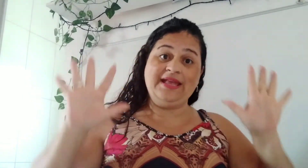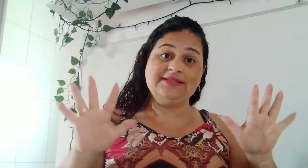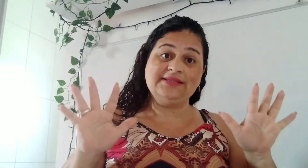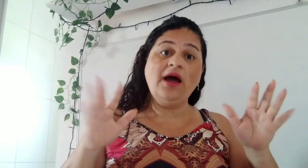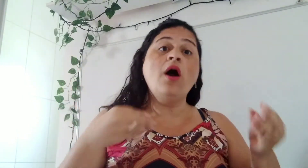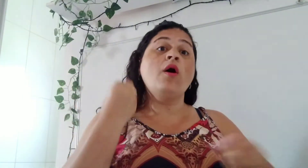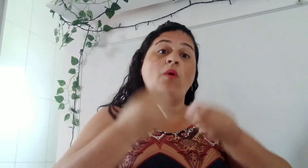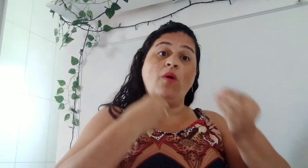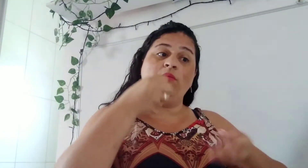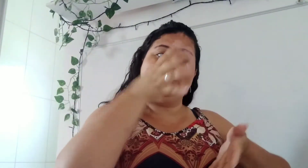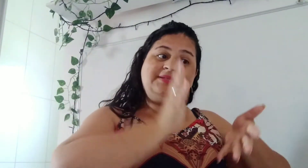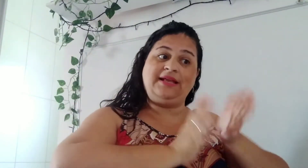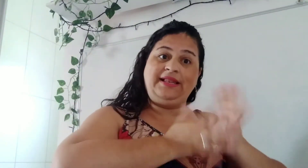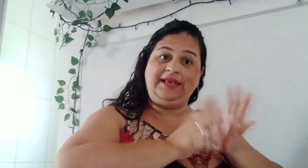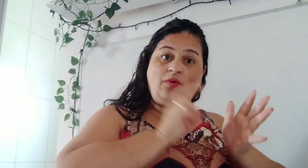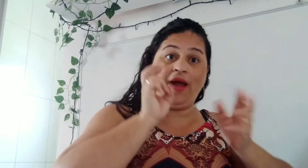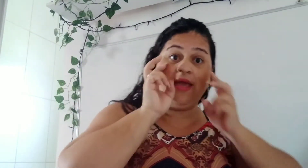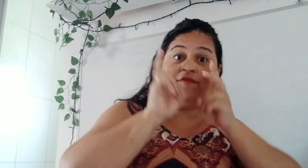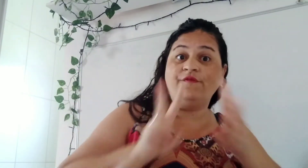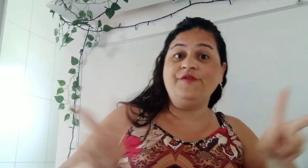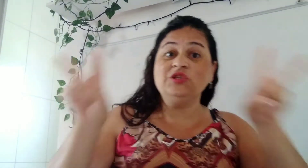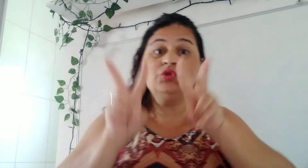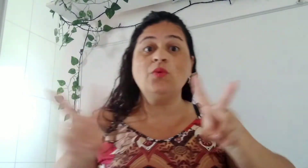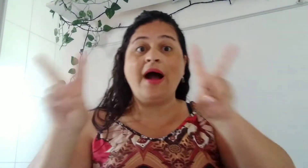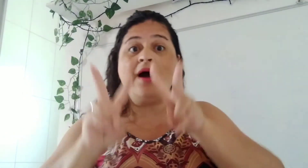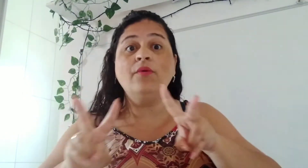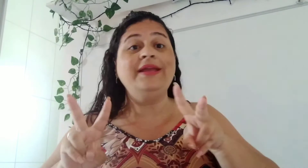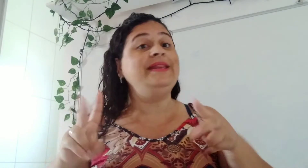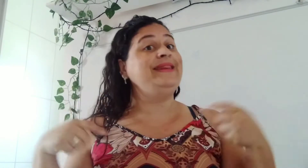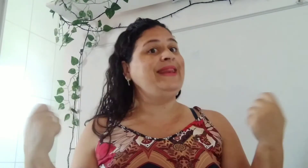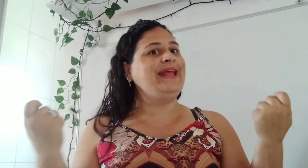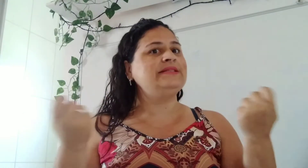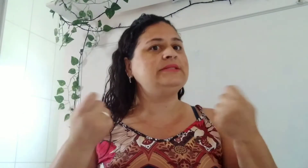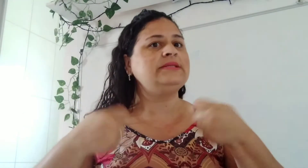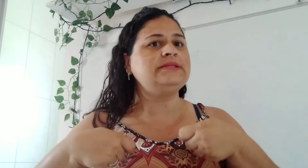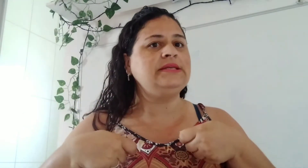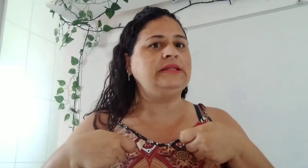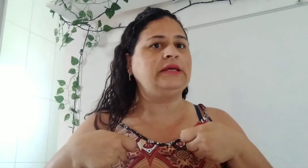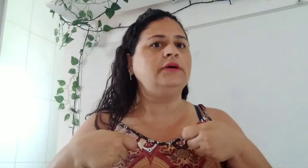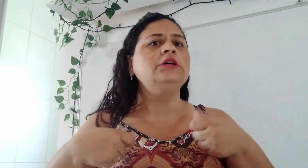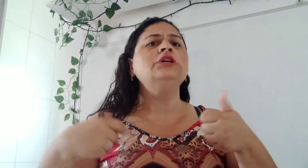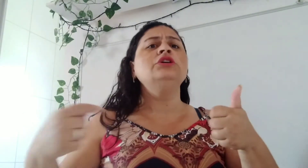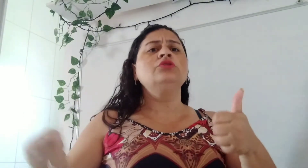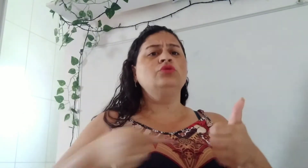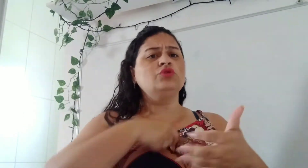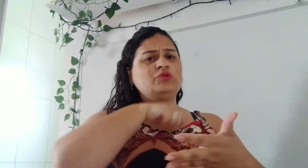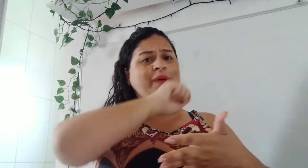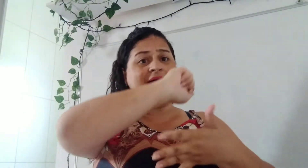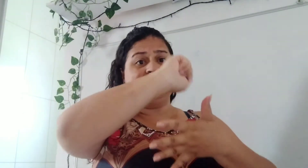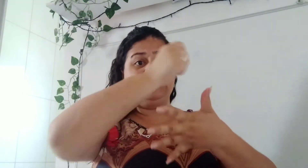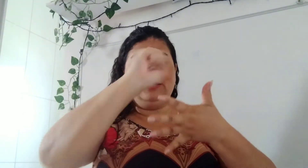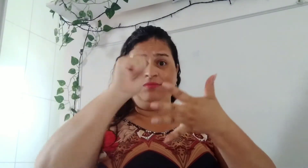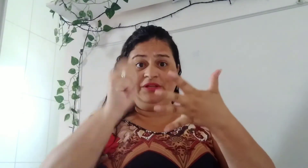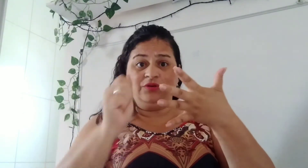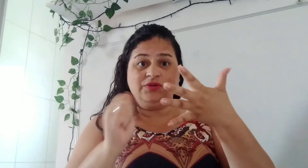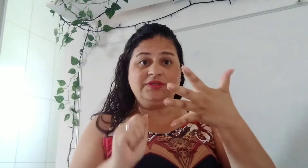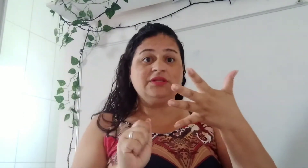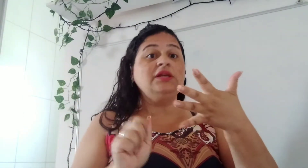clareza como essa língua é visual e necessita dos parâmetros e